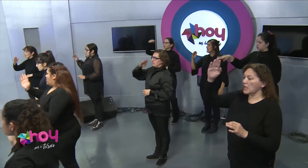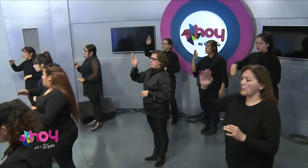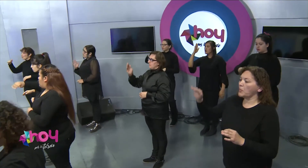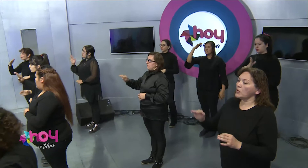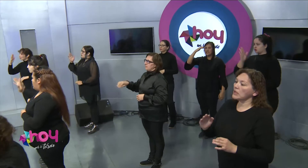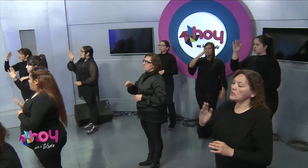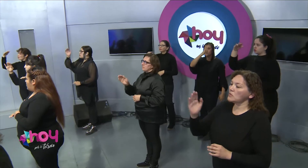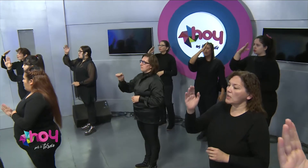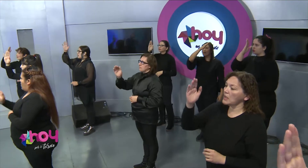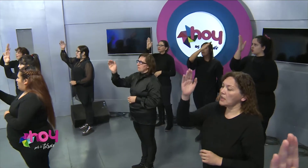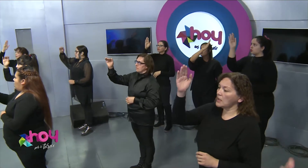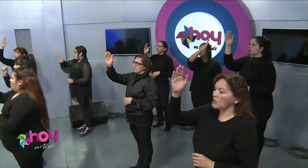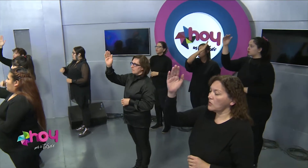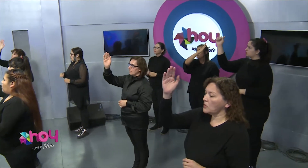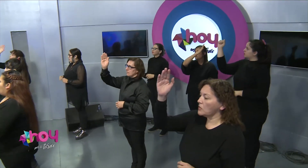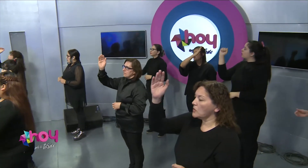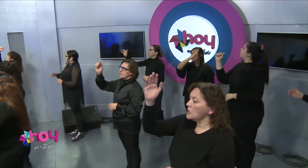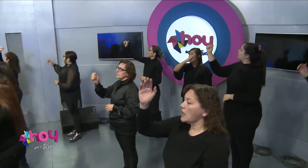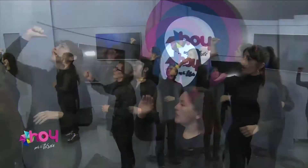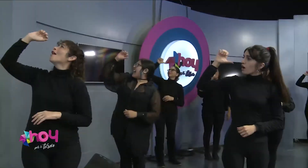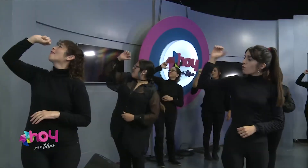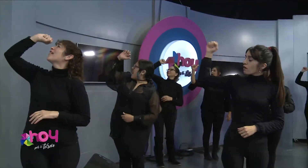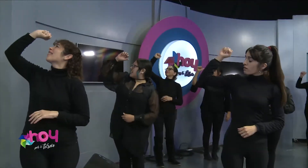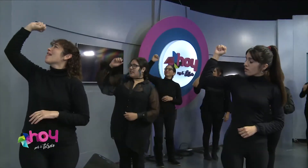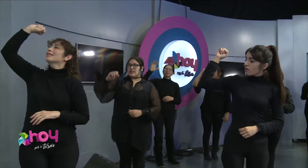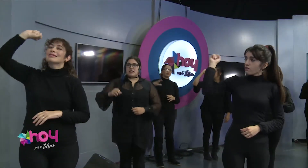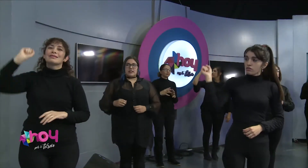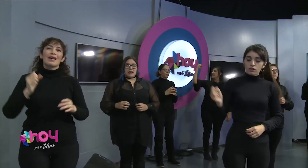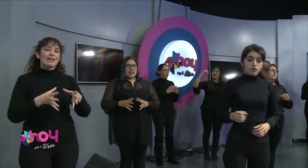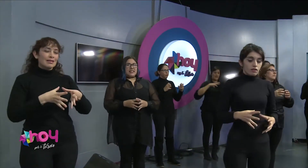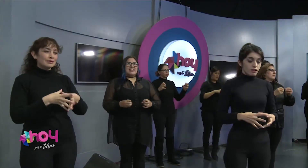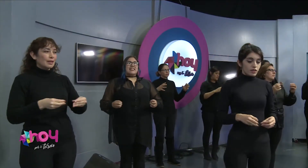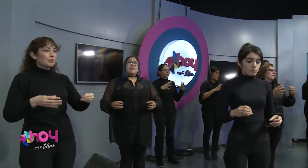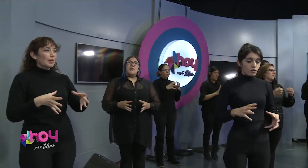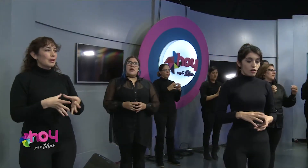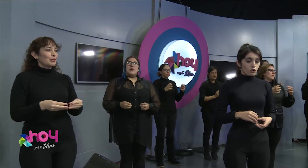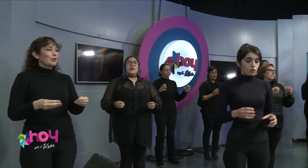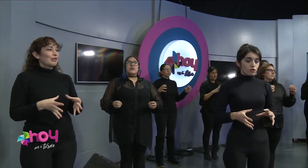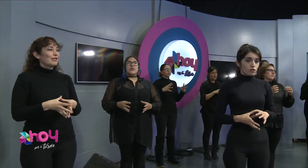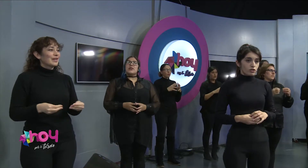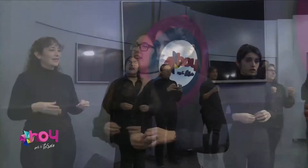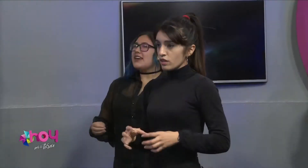el portezuelo del aguardiente y del tiempo algodonero.